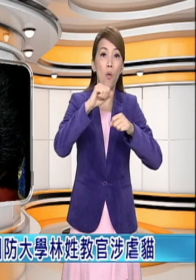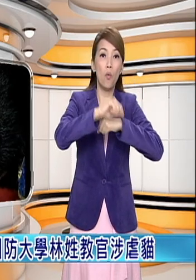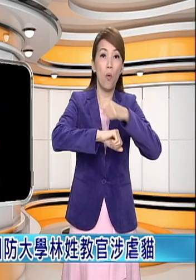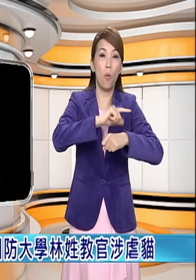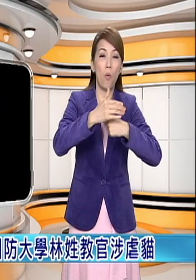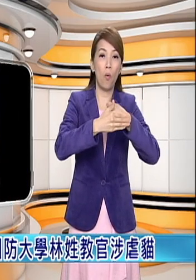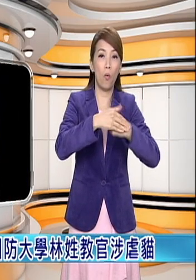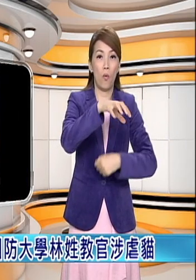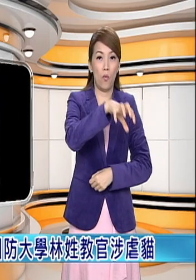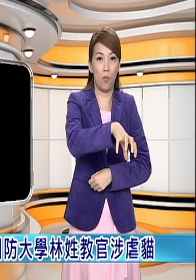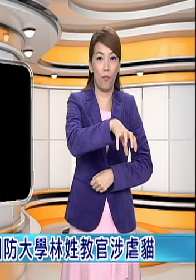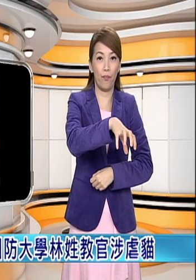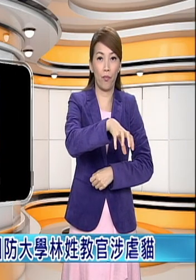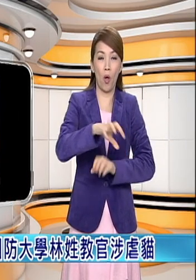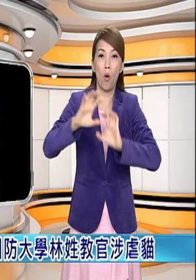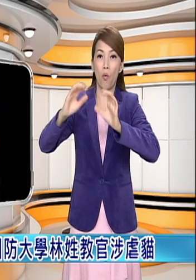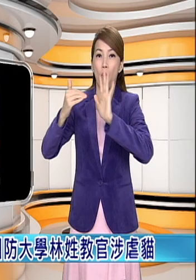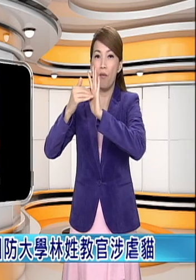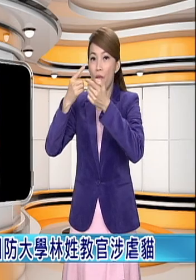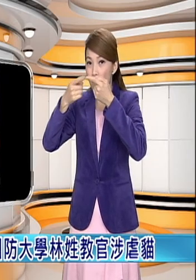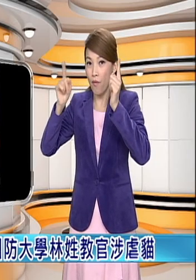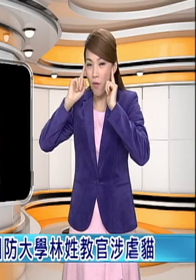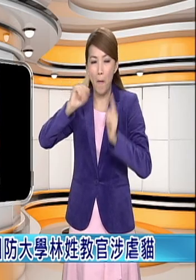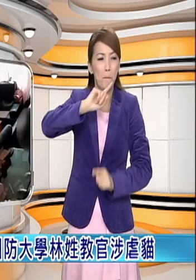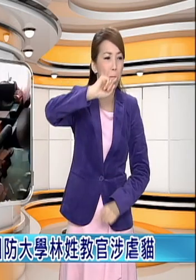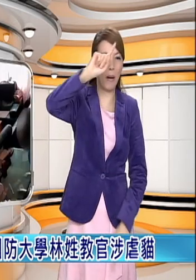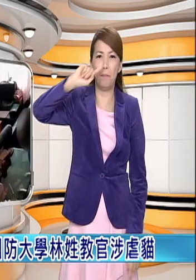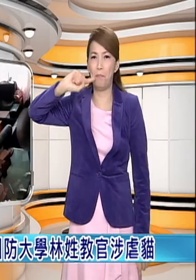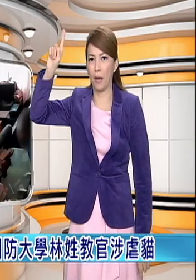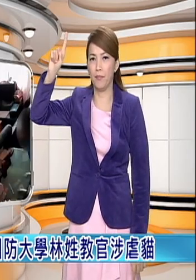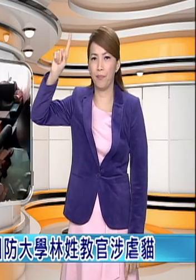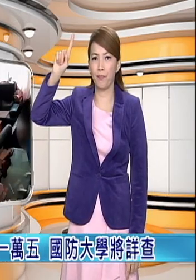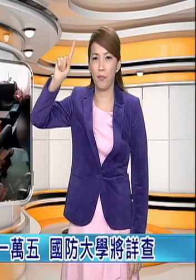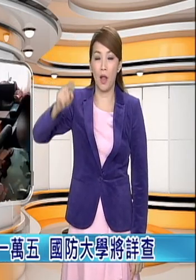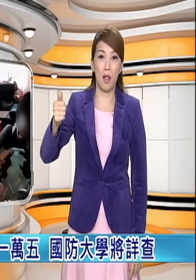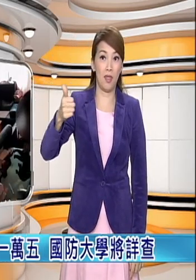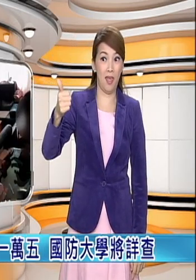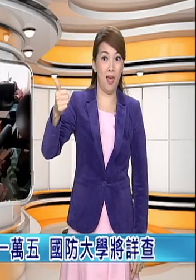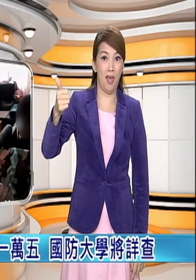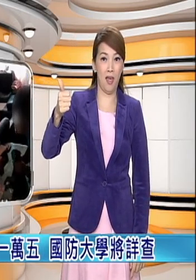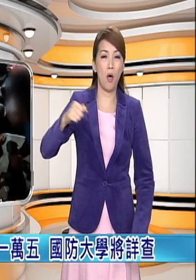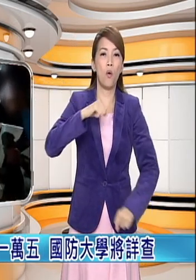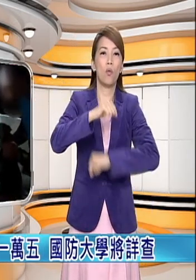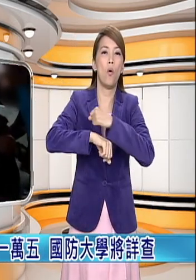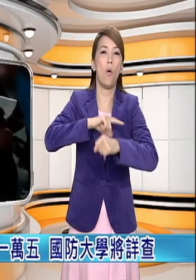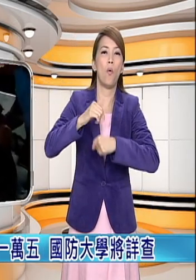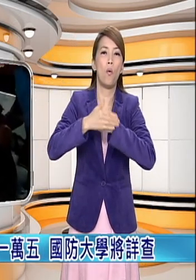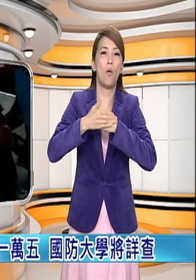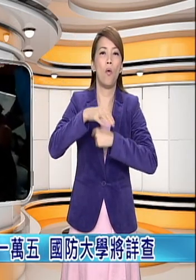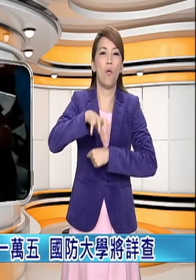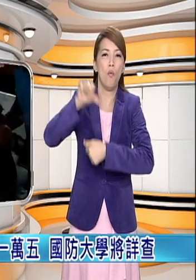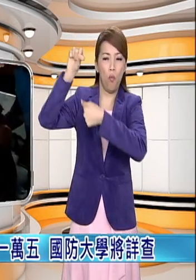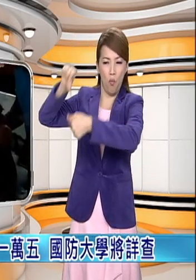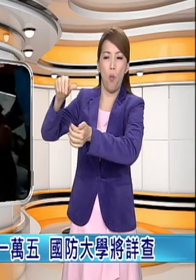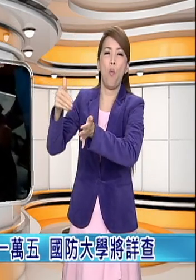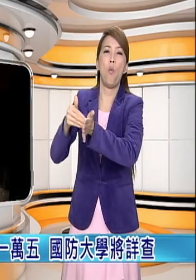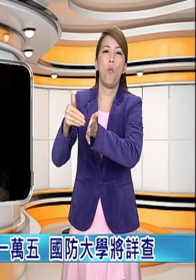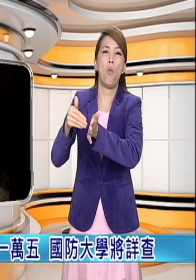举，也向国防大学投诉，而男子事后被动保处开罚，但